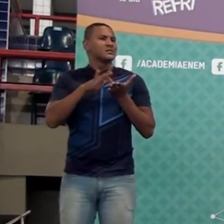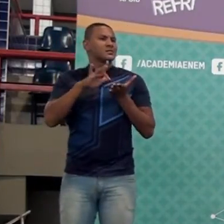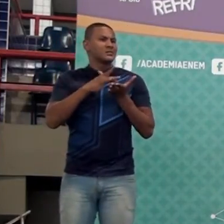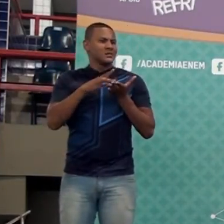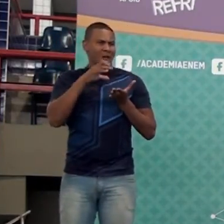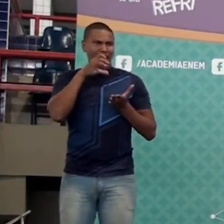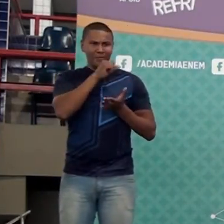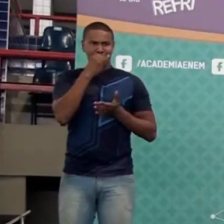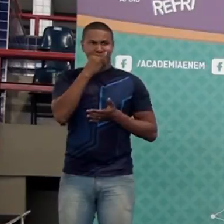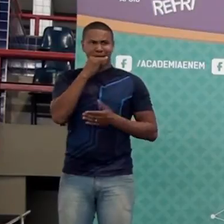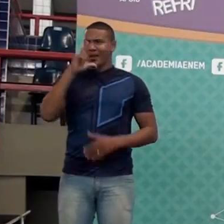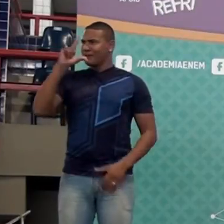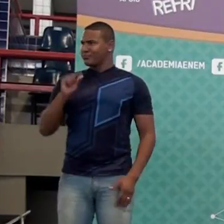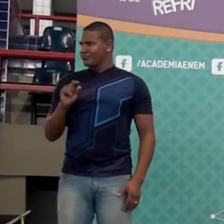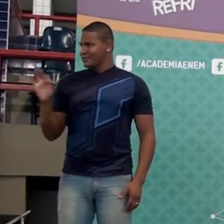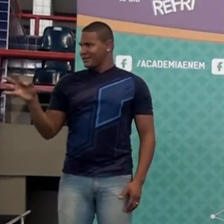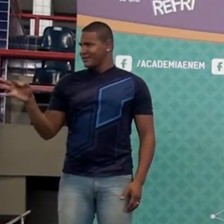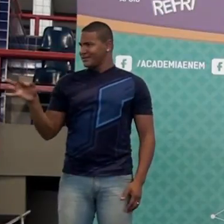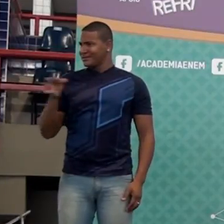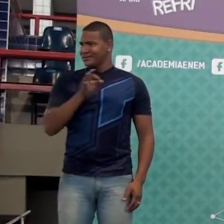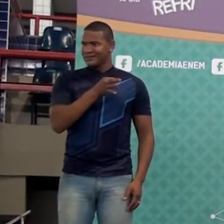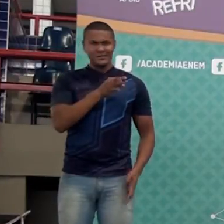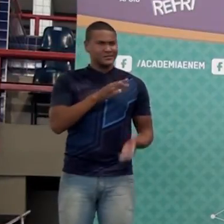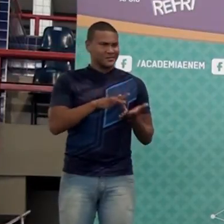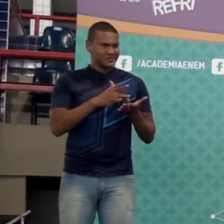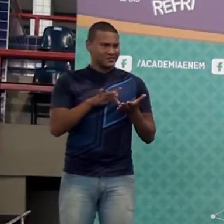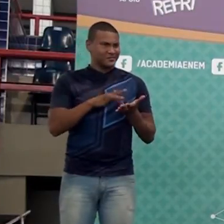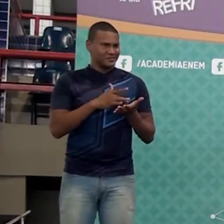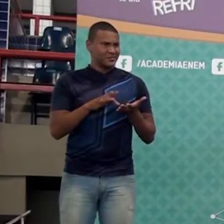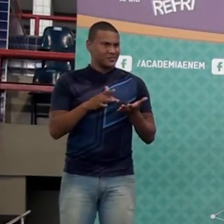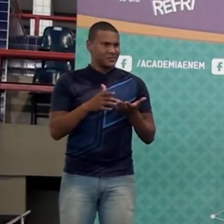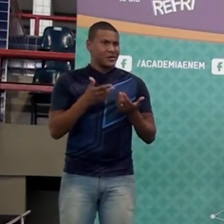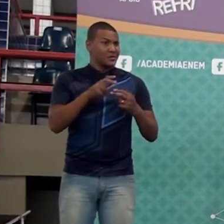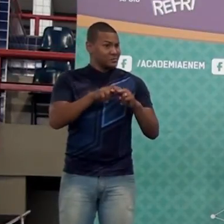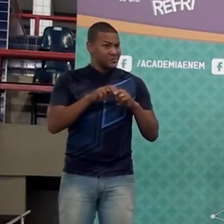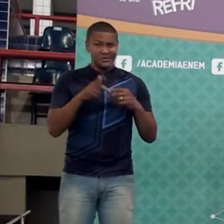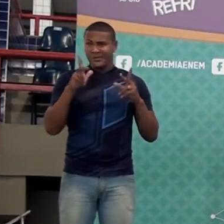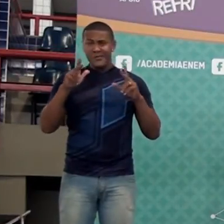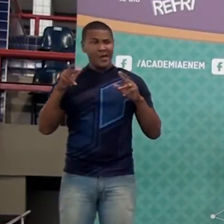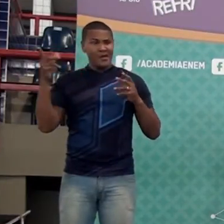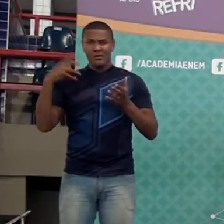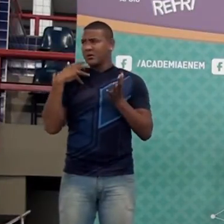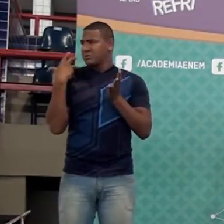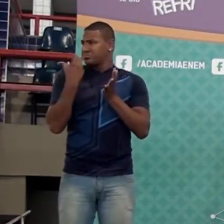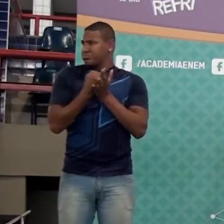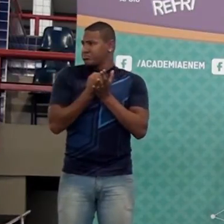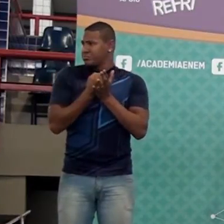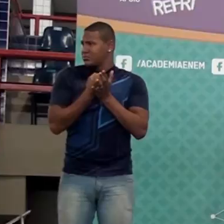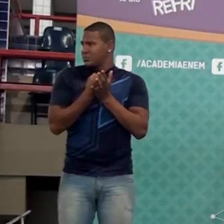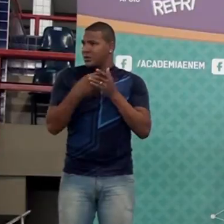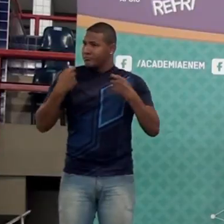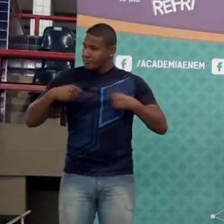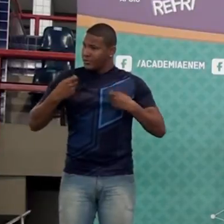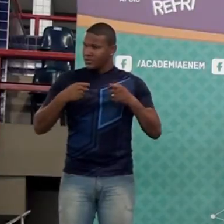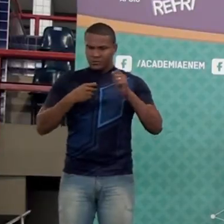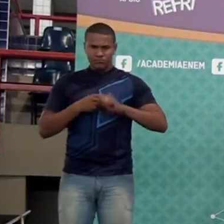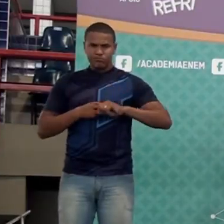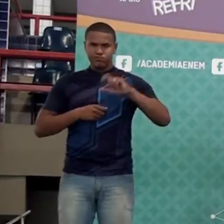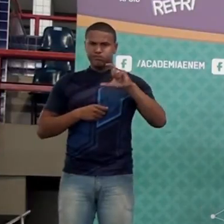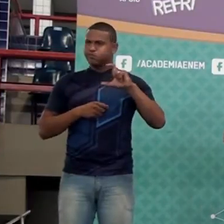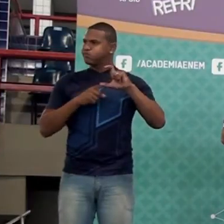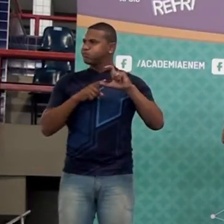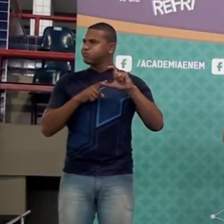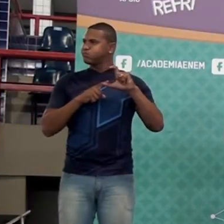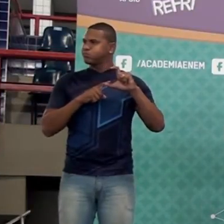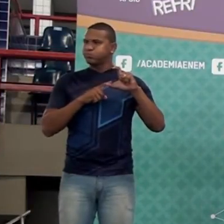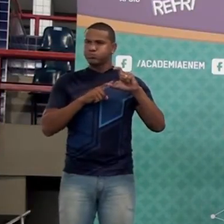dura nem um dia, se duvidar, né? Então a gente precisa criar baterias que tenham uma capacidade de carga maior. Por quê? Porque vai